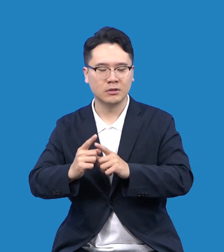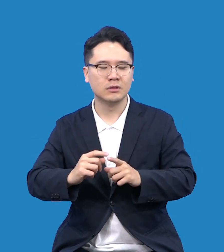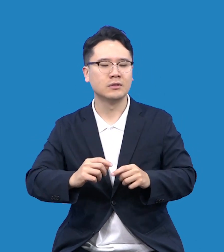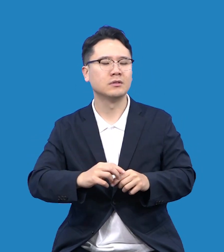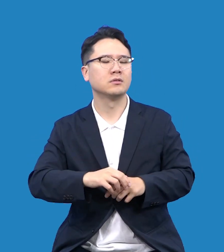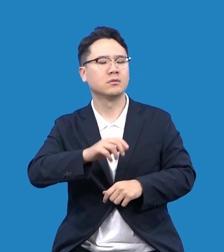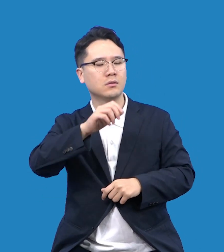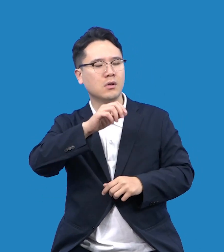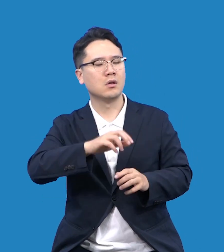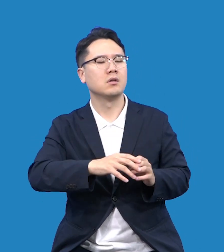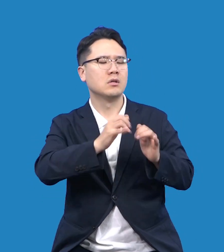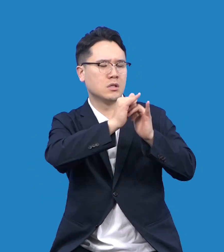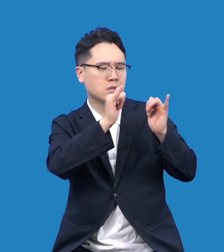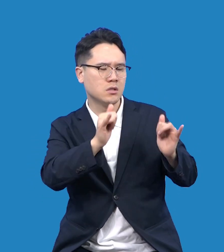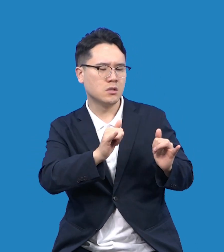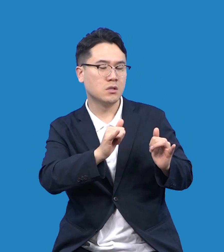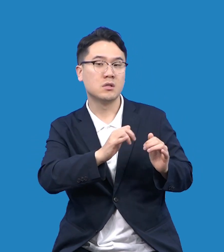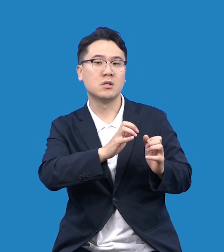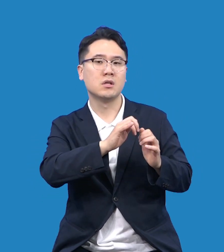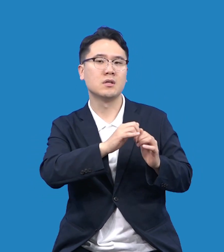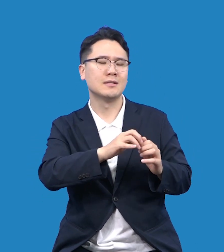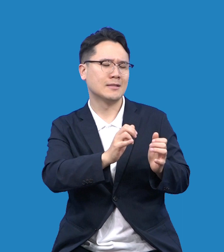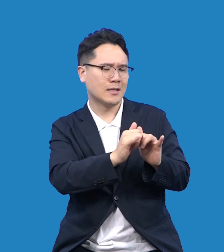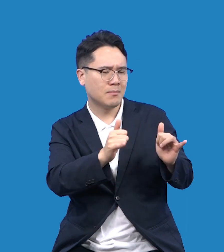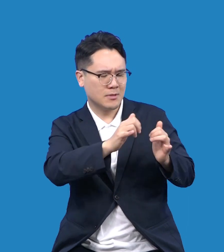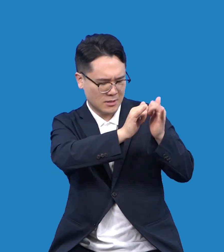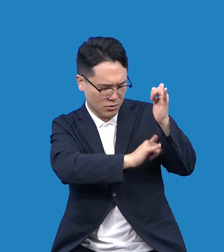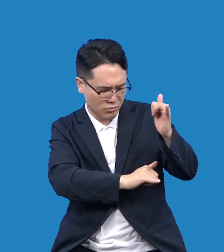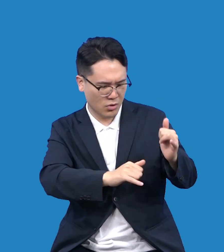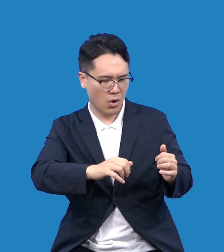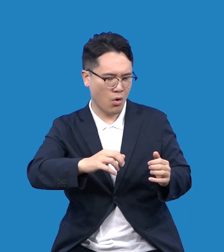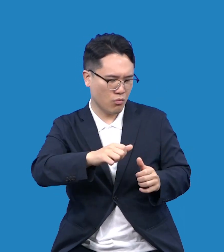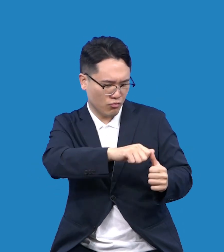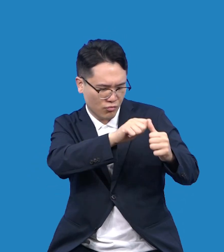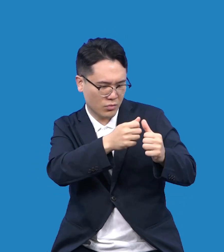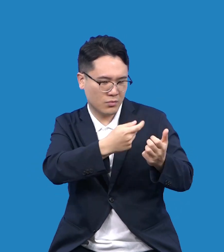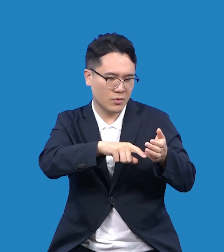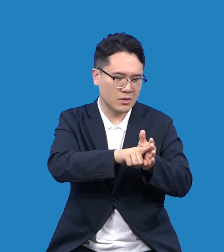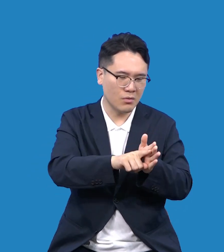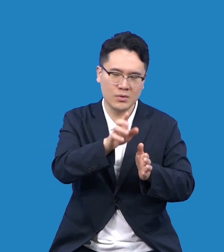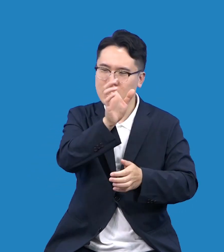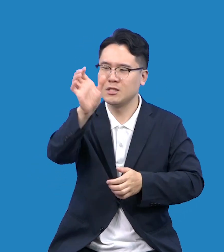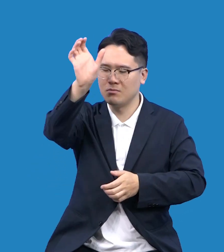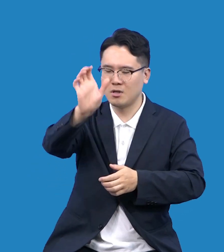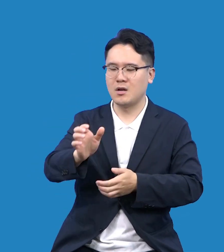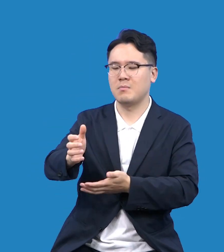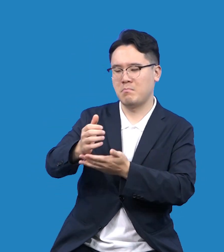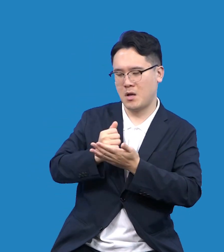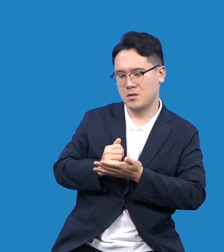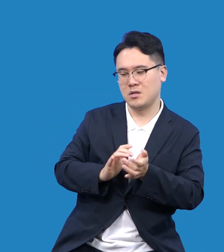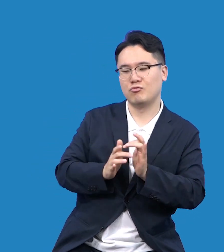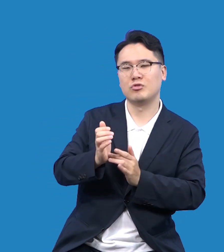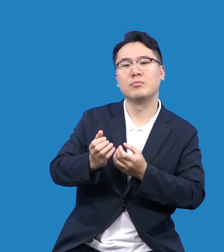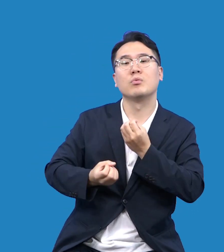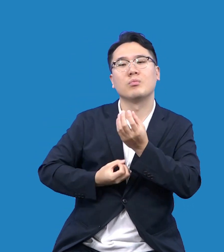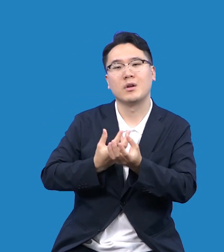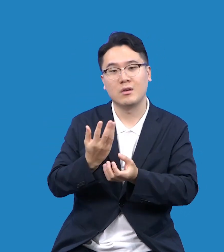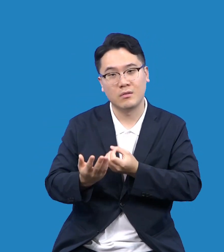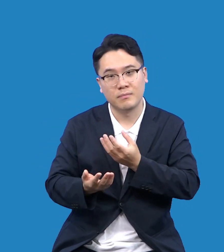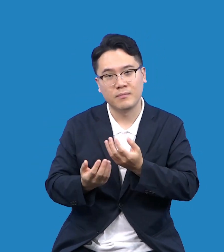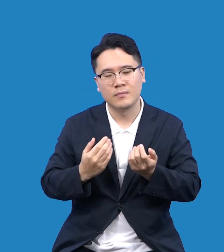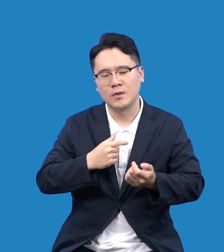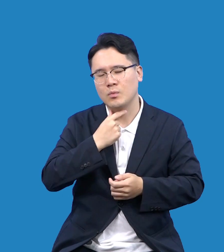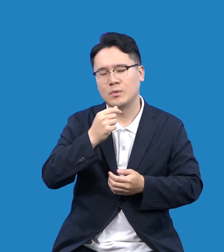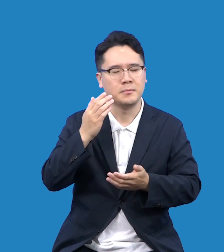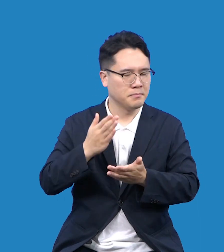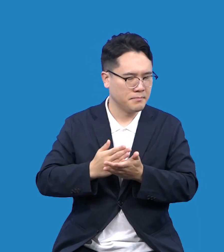구원을 위해서 스스로 이 십자가를 수용하던 그분의 고백, 내 뜻대로 마옵시고 아버지의 뜻대로